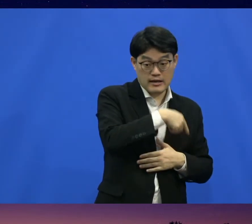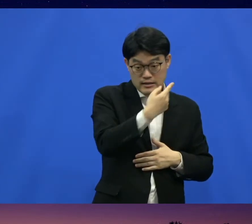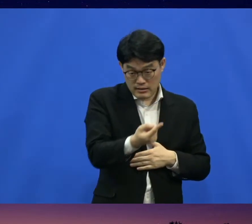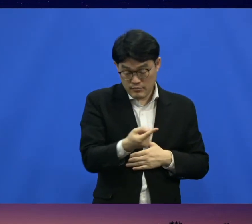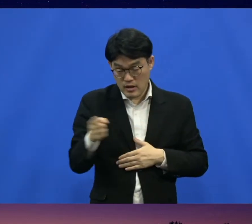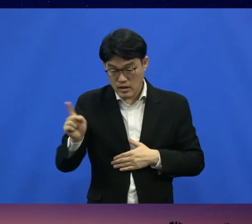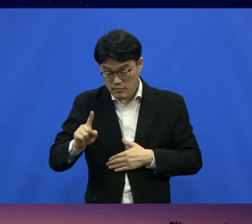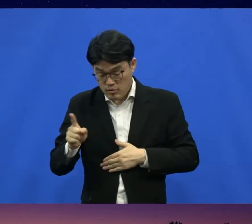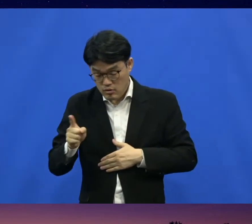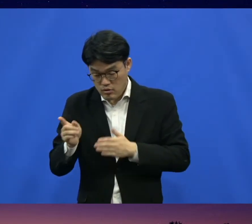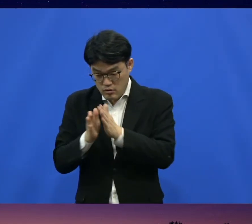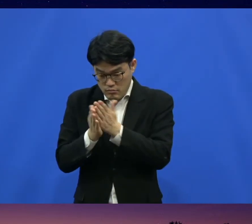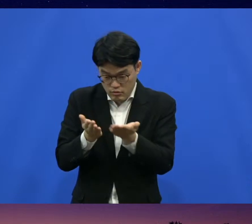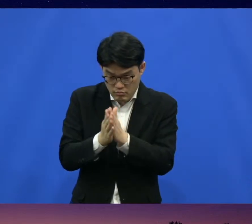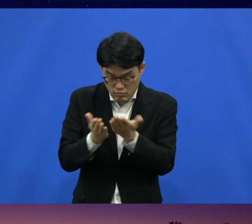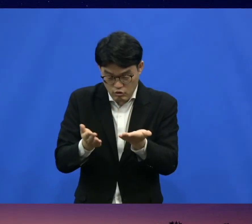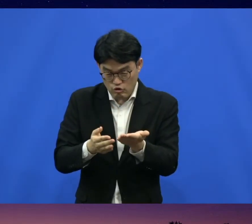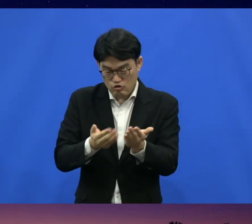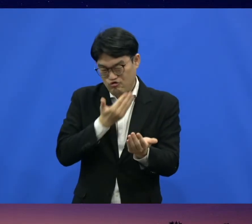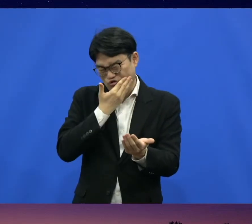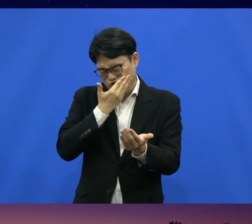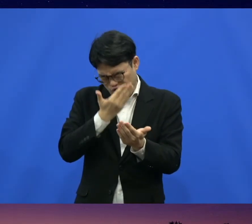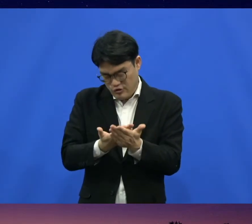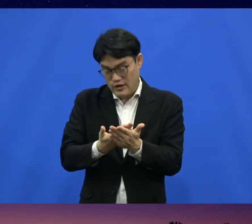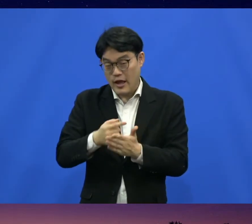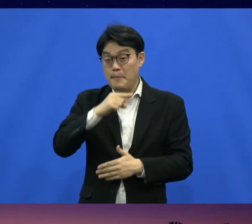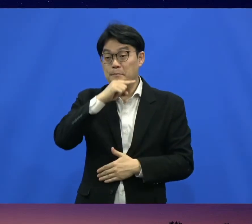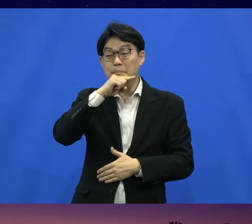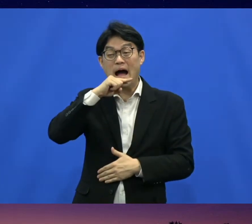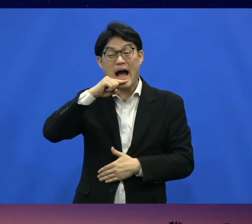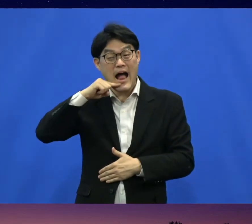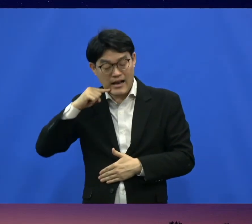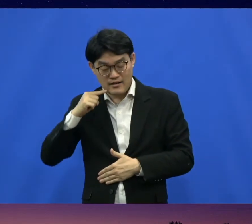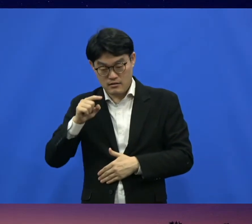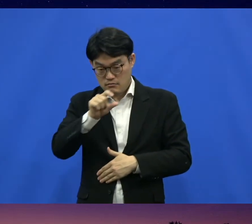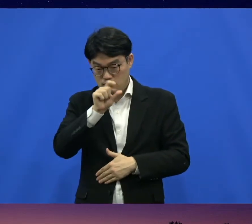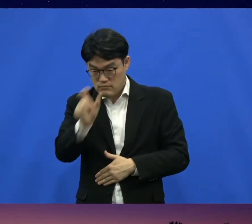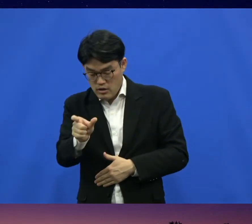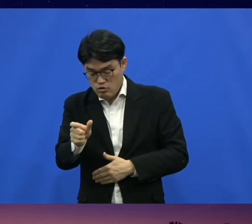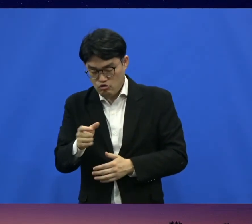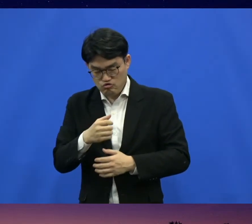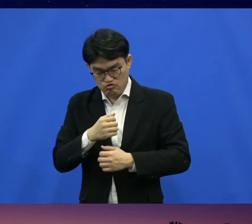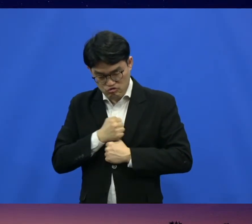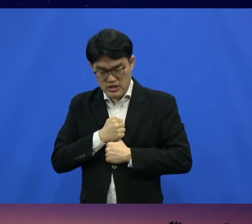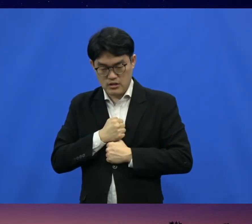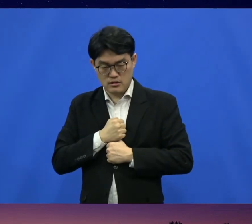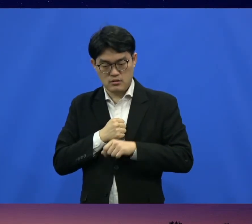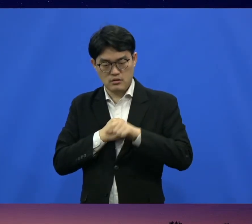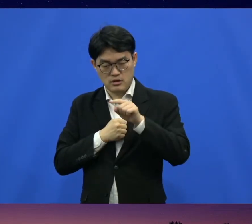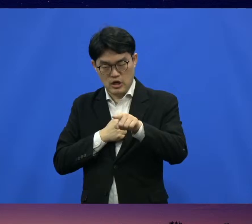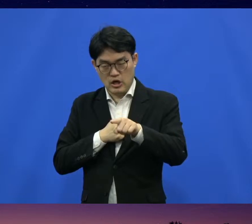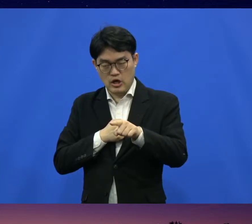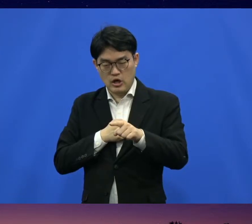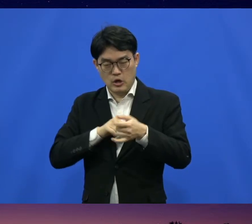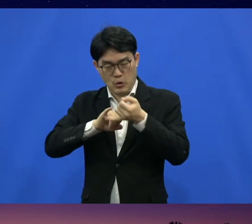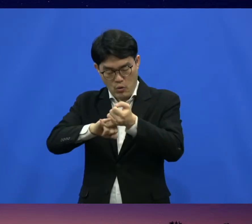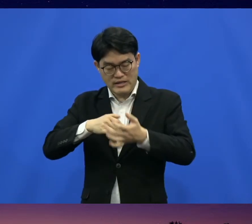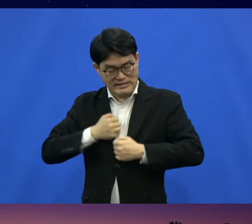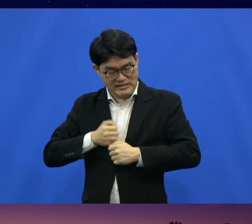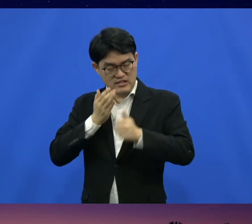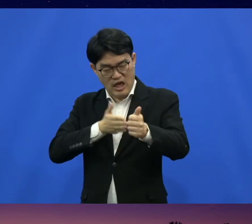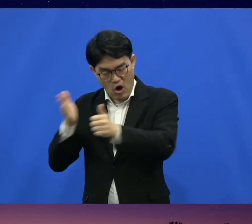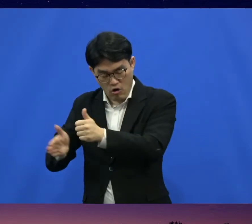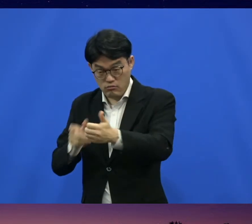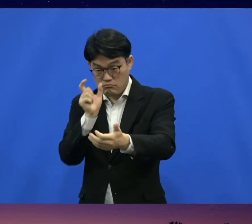중요하게 다는 워닝 이런 거 해놓은 거였어요. 그 잘못 순서를 바꿔버리면 그게 고장나고 깨어져 버리고 쓸 수 없는, 제작자의 의도를